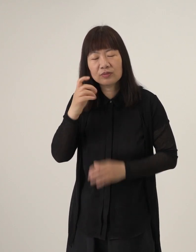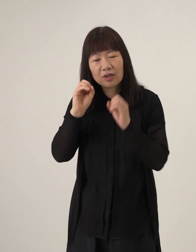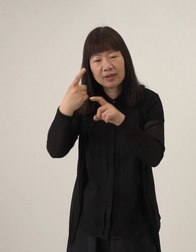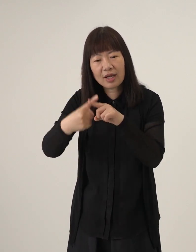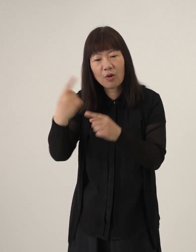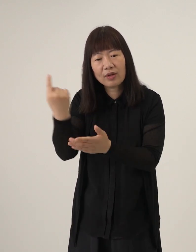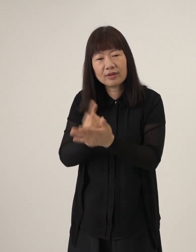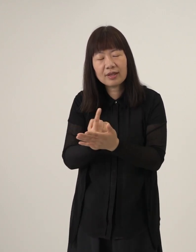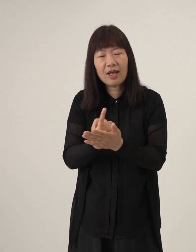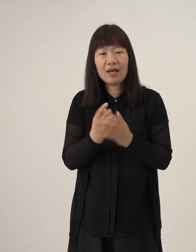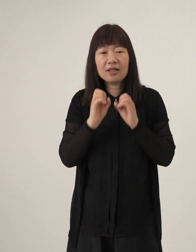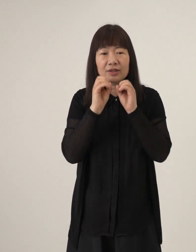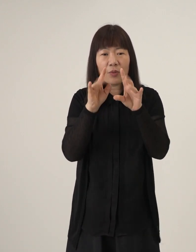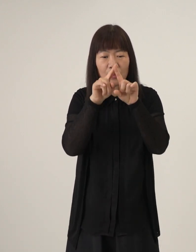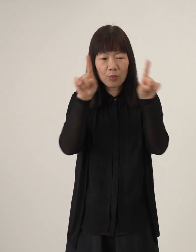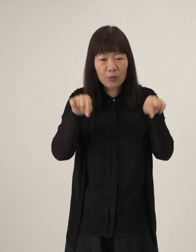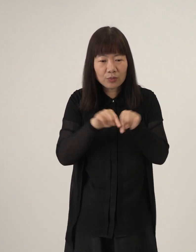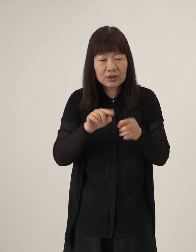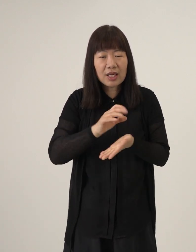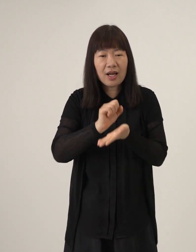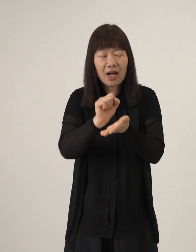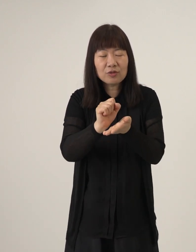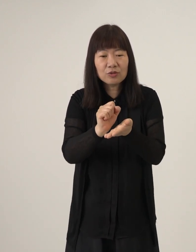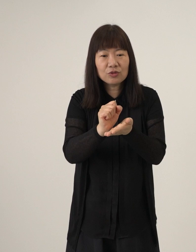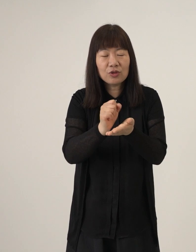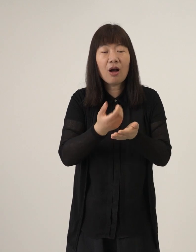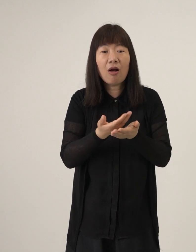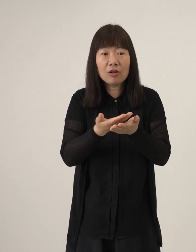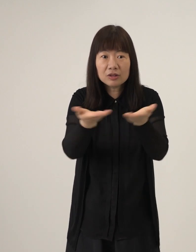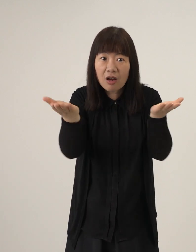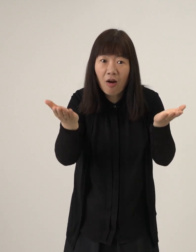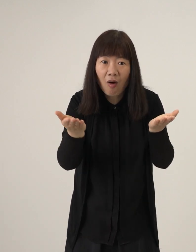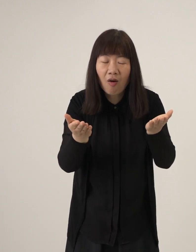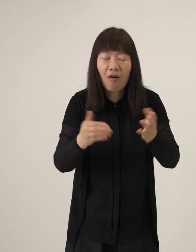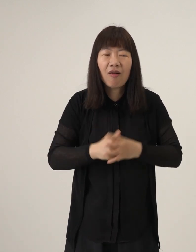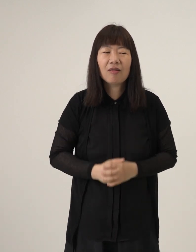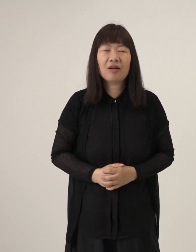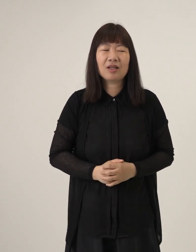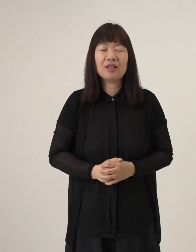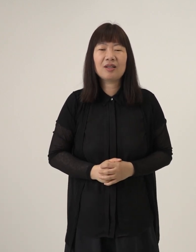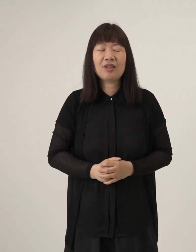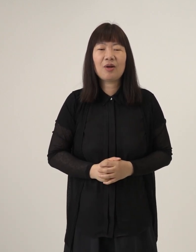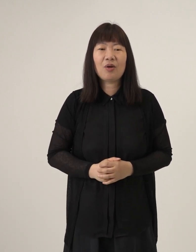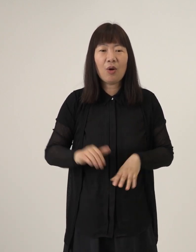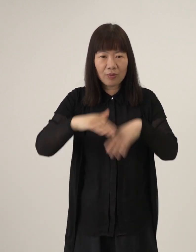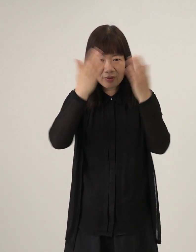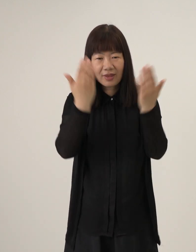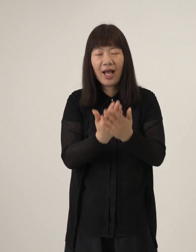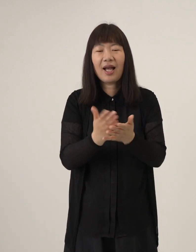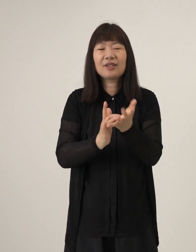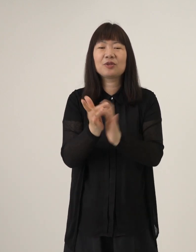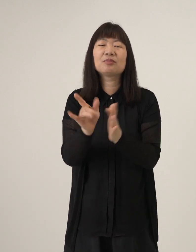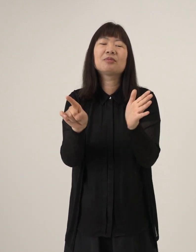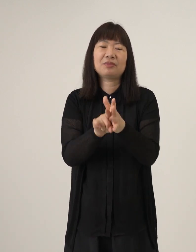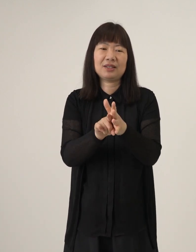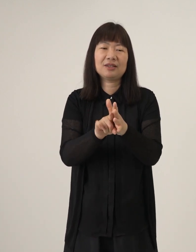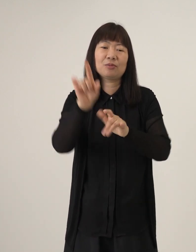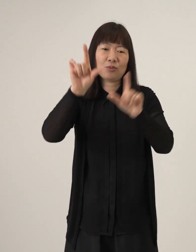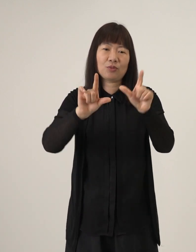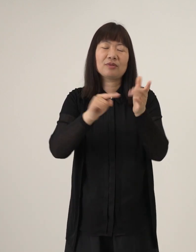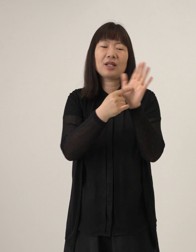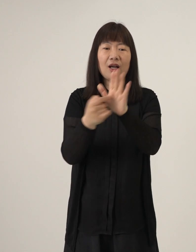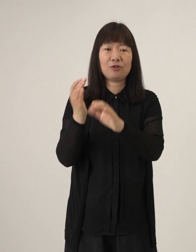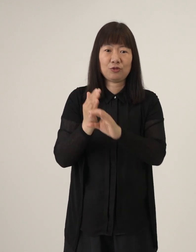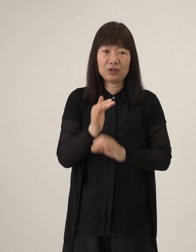전도지 가지고 그냥 던지는 대로 그리스도를 구주로 영접합니다.